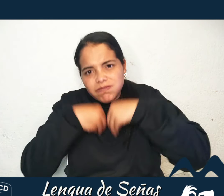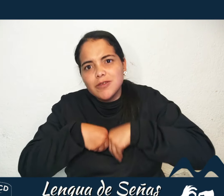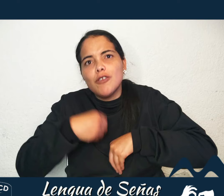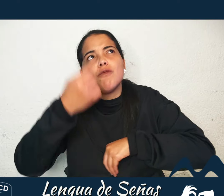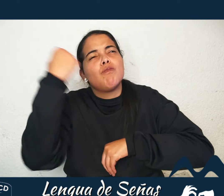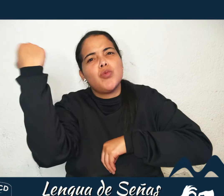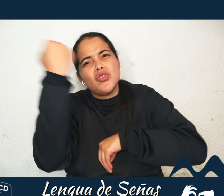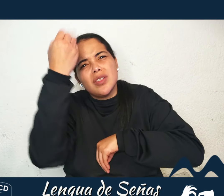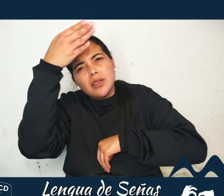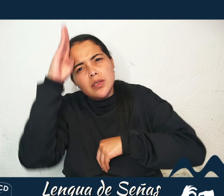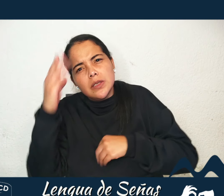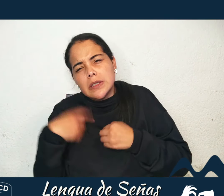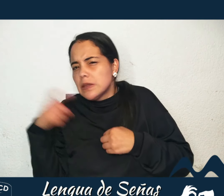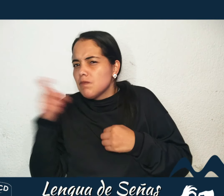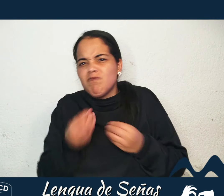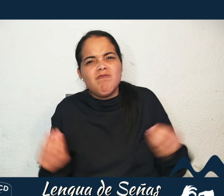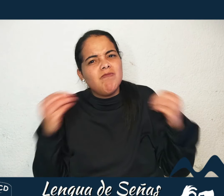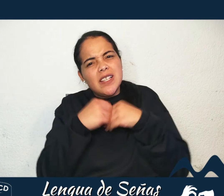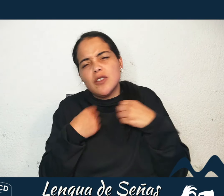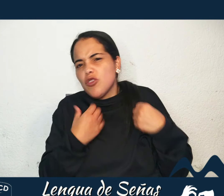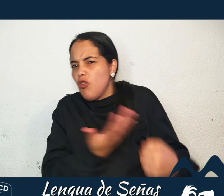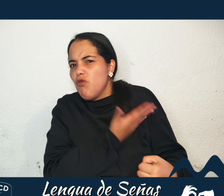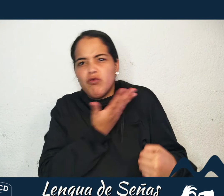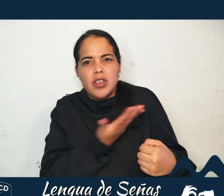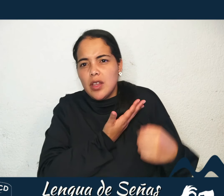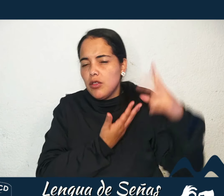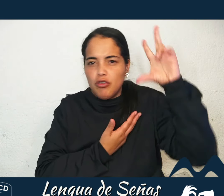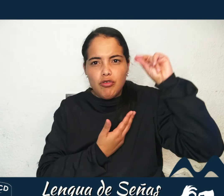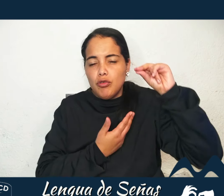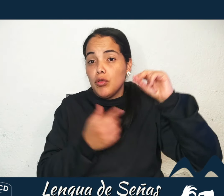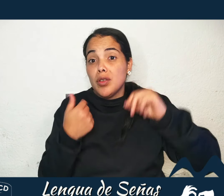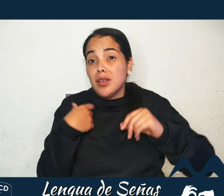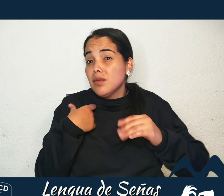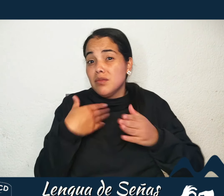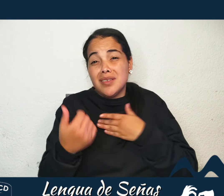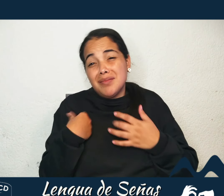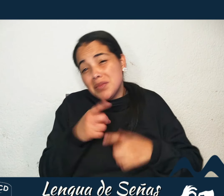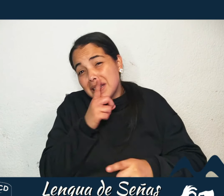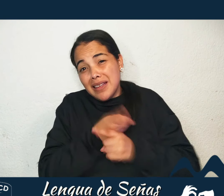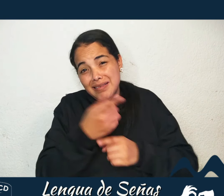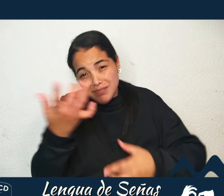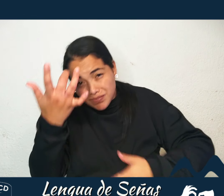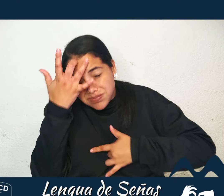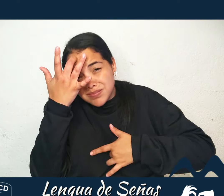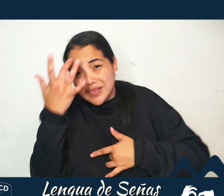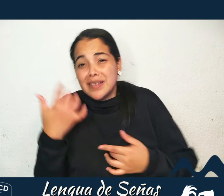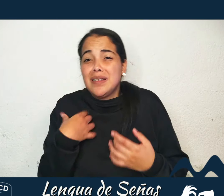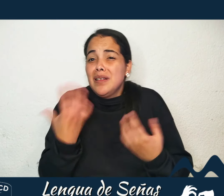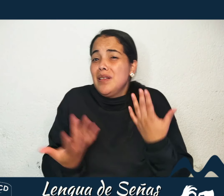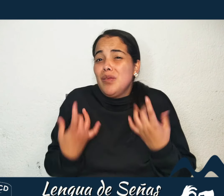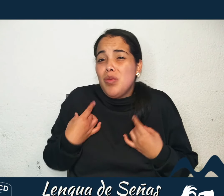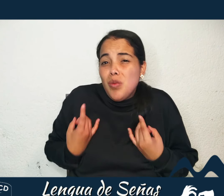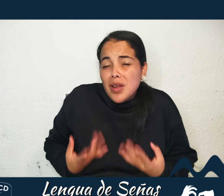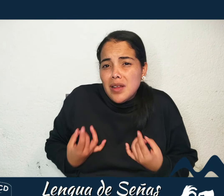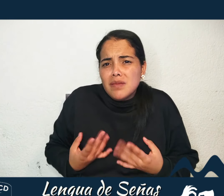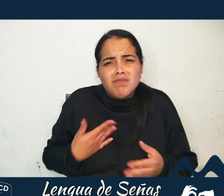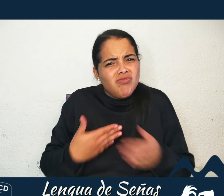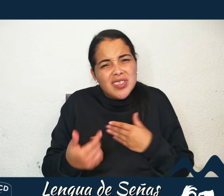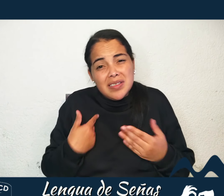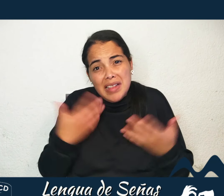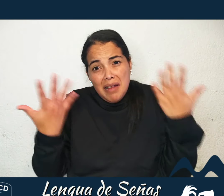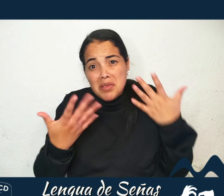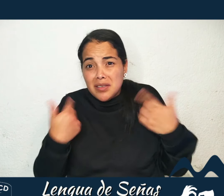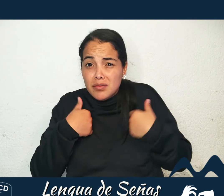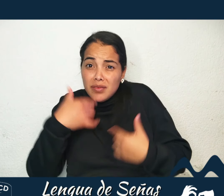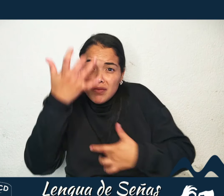en la medida en la que él dependía de Dios. O sea, Dios no le quita el dolor, no le quita el problema, sino más bien le